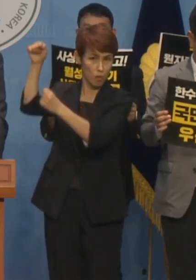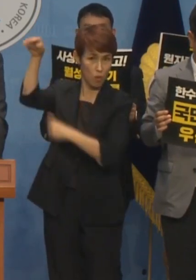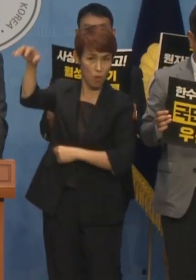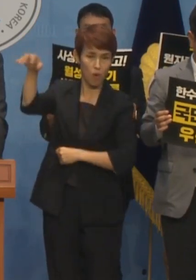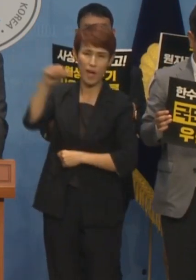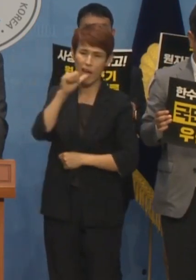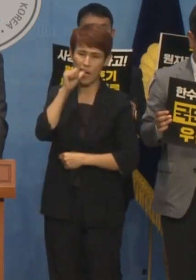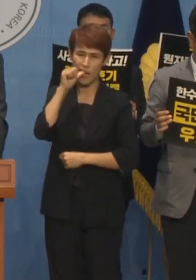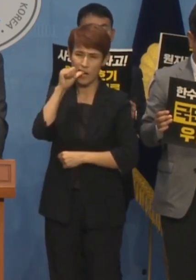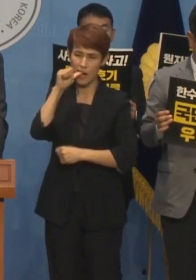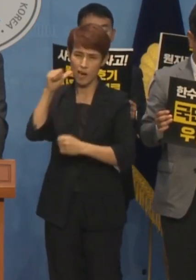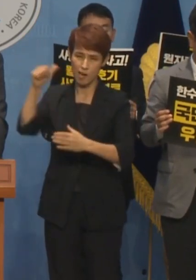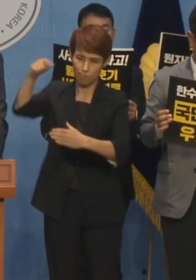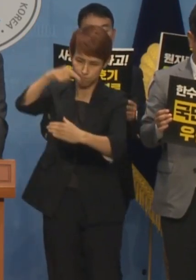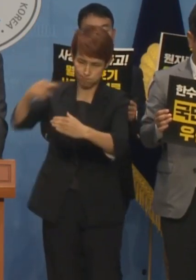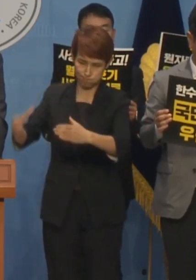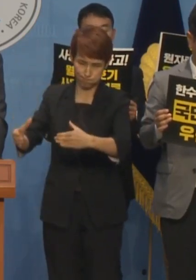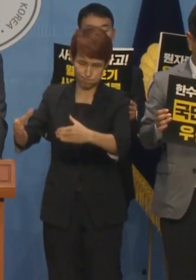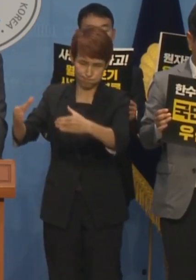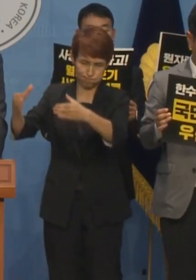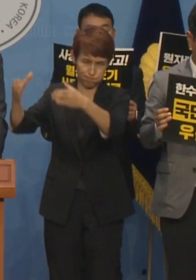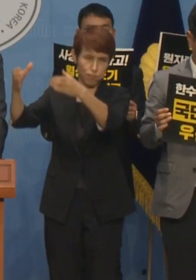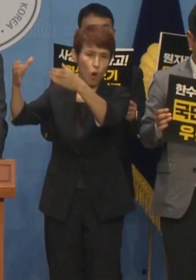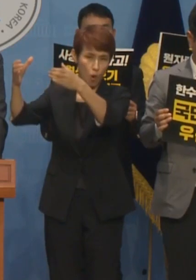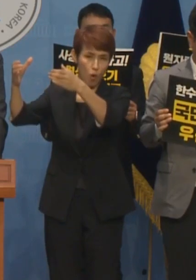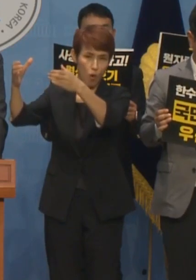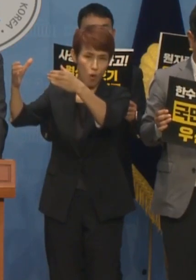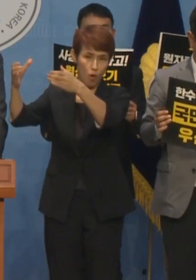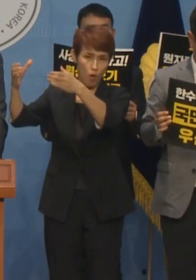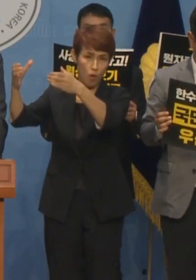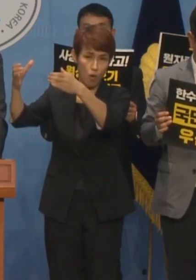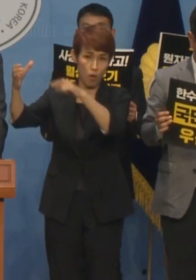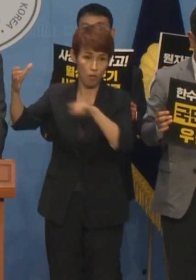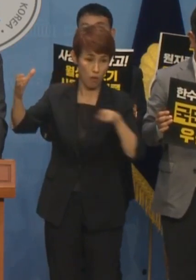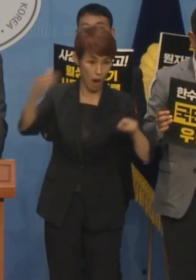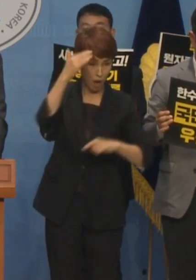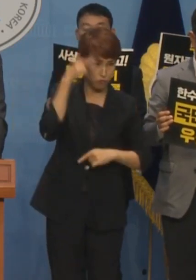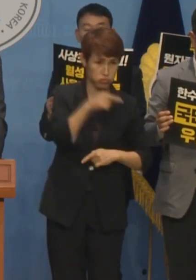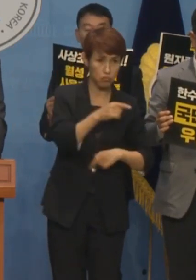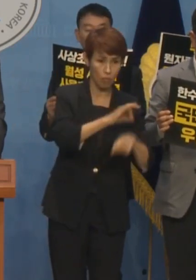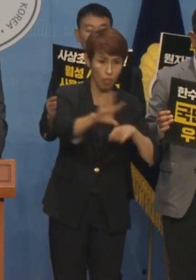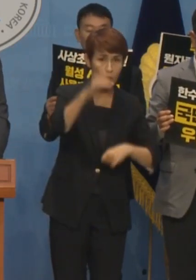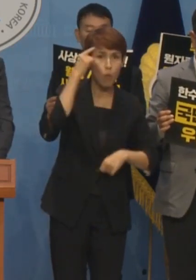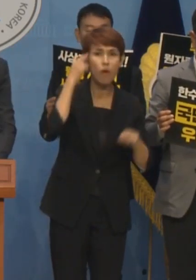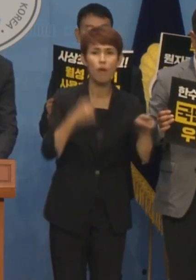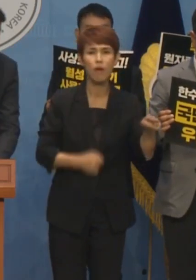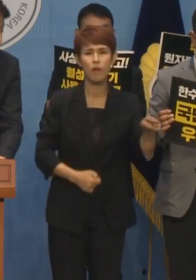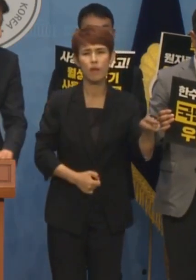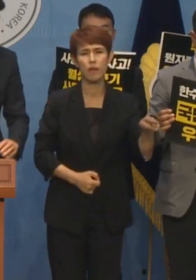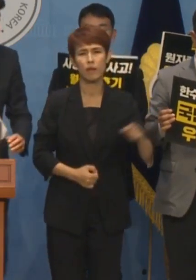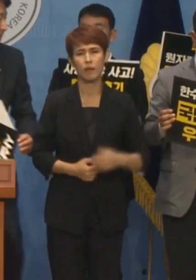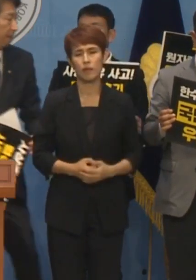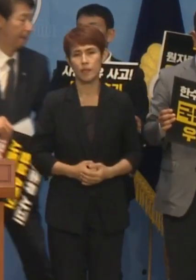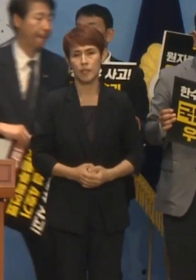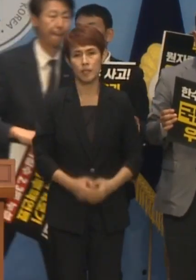철판 방수막으로 시공하고 있는데 이러한 조치를 하지 않은 이유가 무엇입니까?